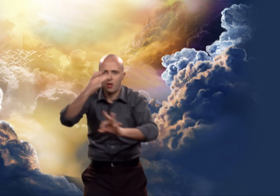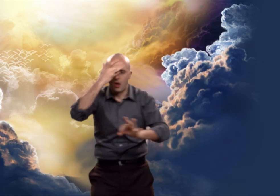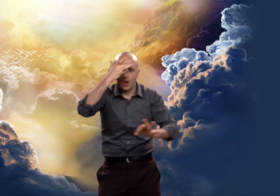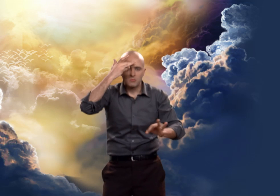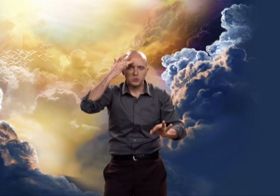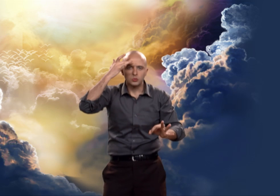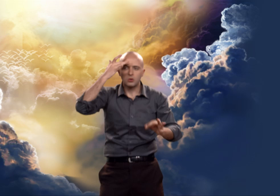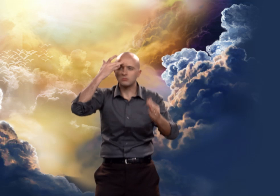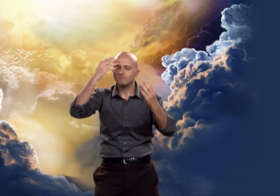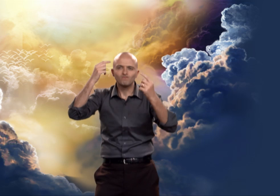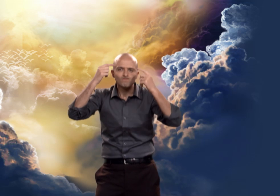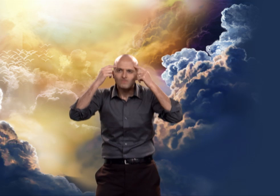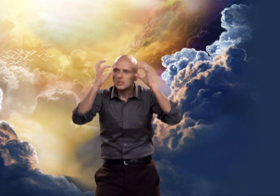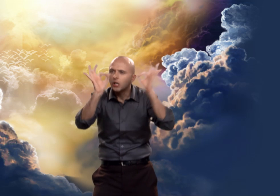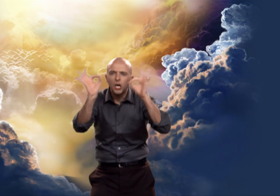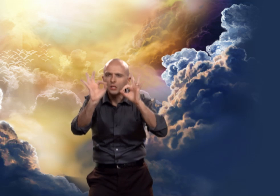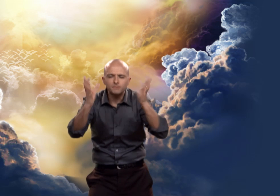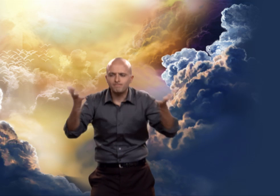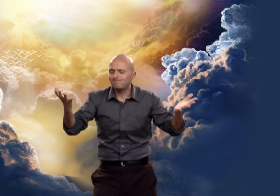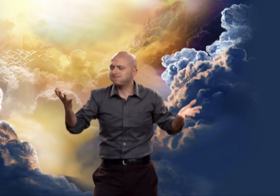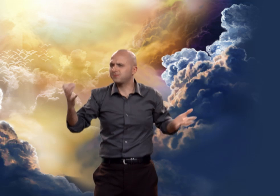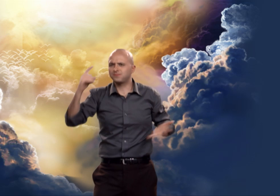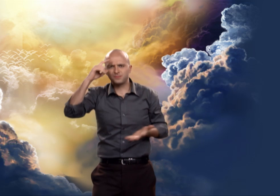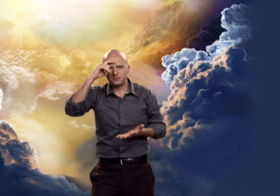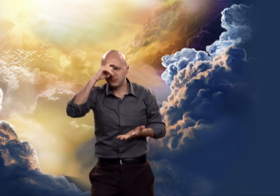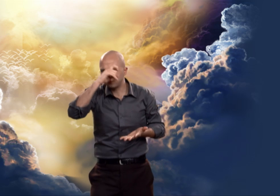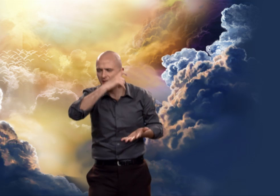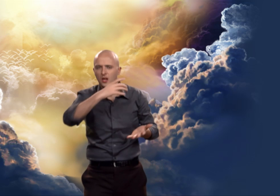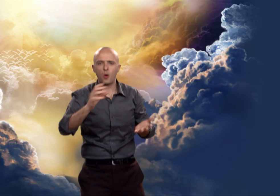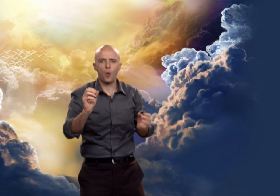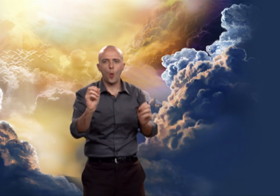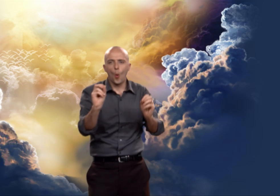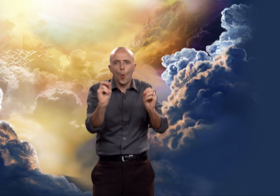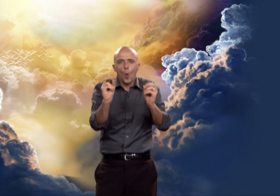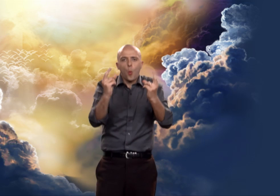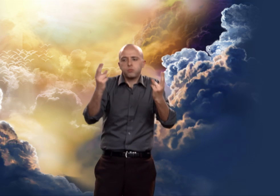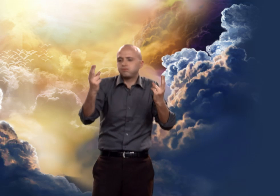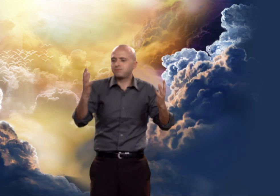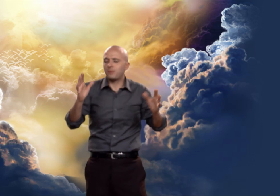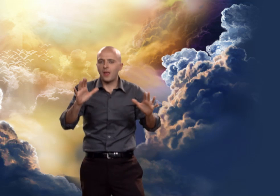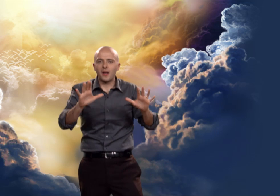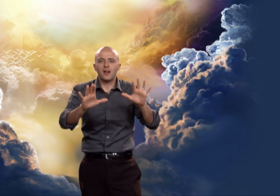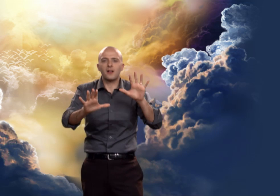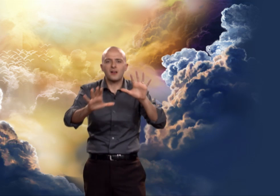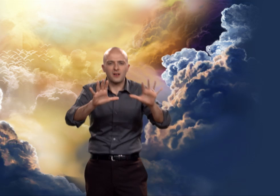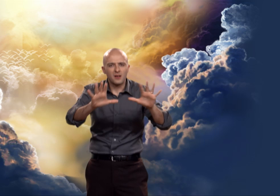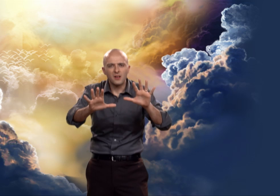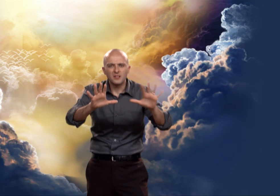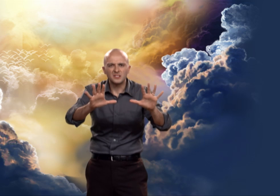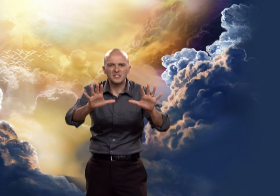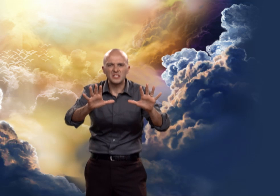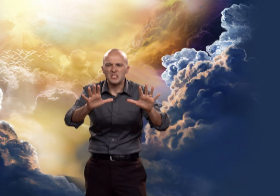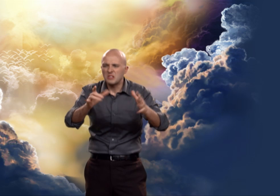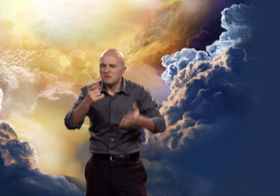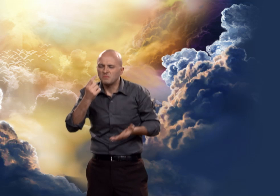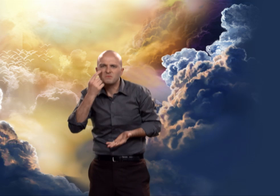deles, pedindo graça e poder divinos para quebrar o encanto da indiferença e indolência. Então, com